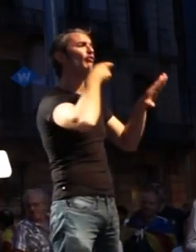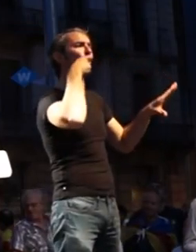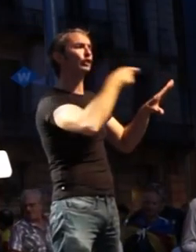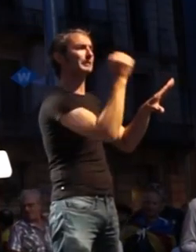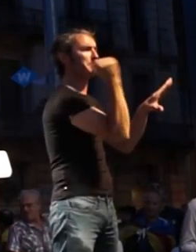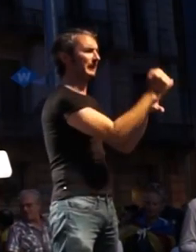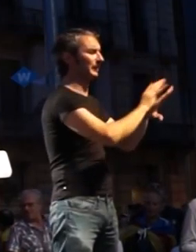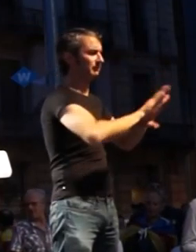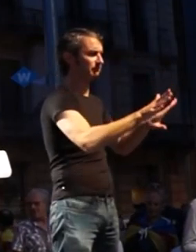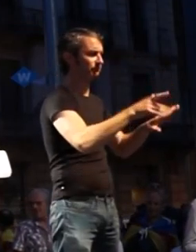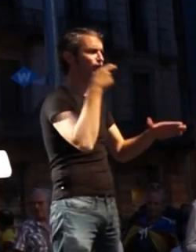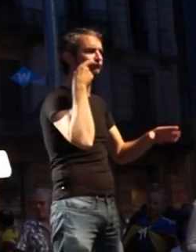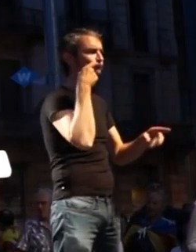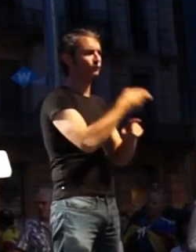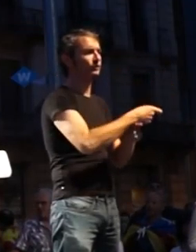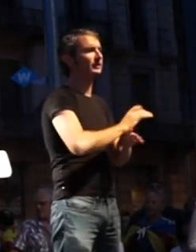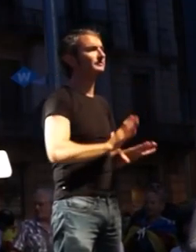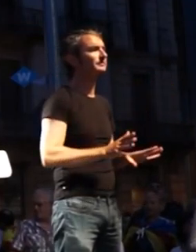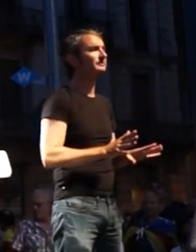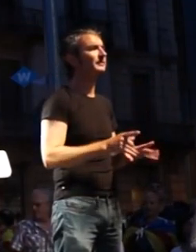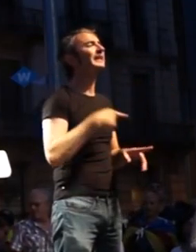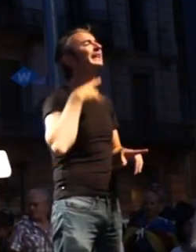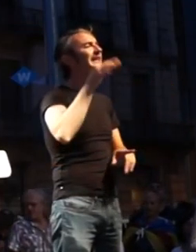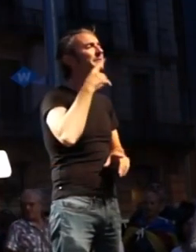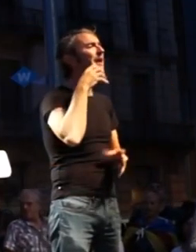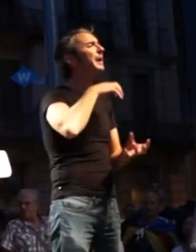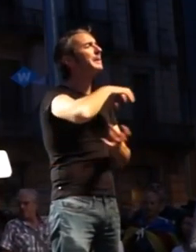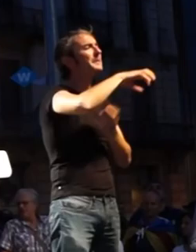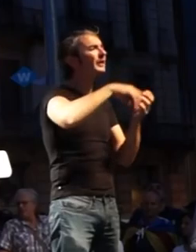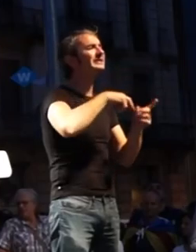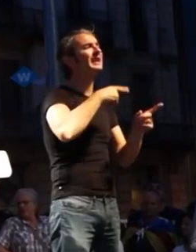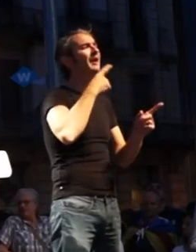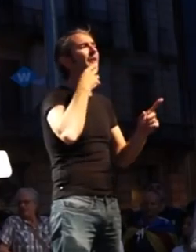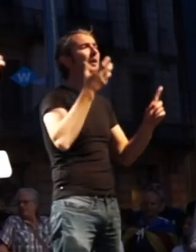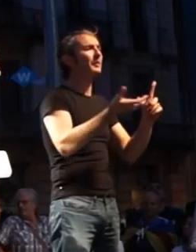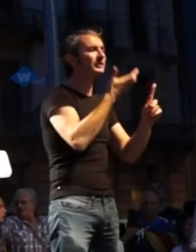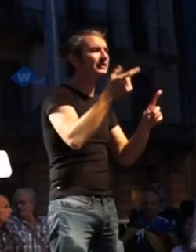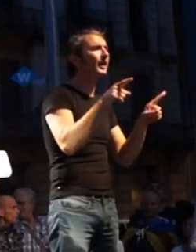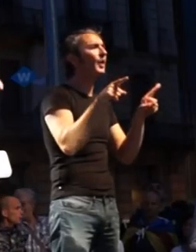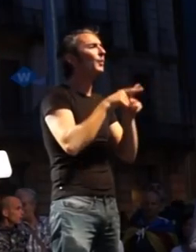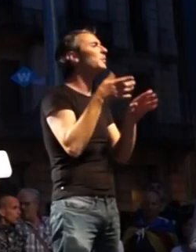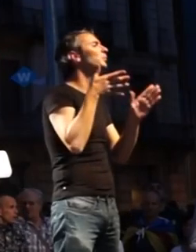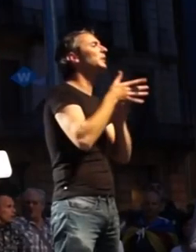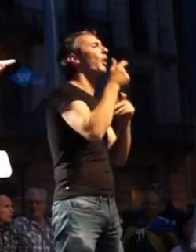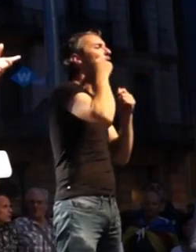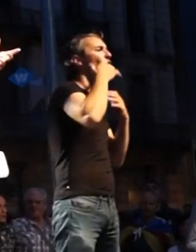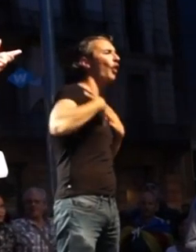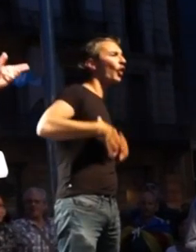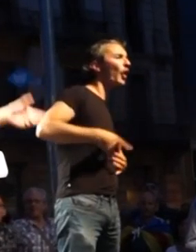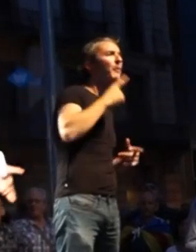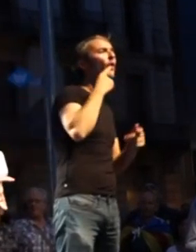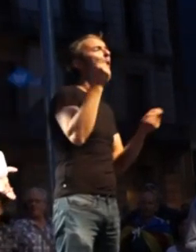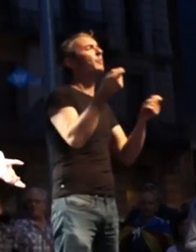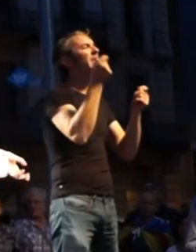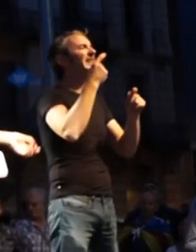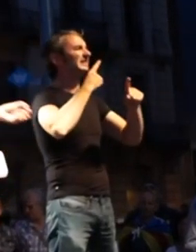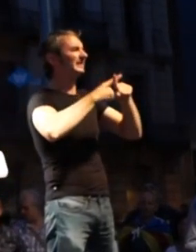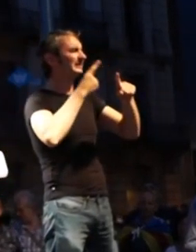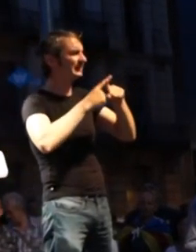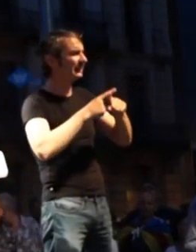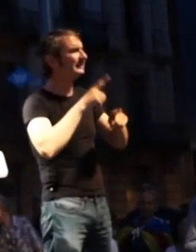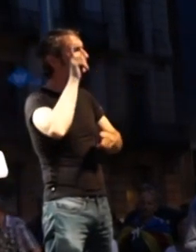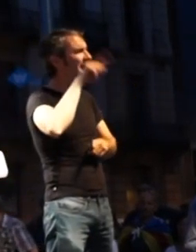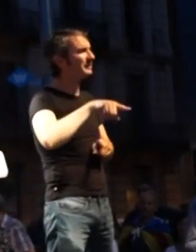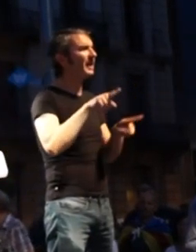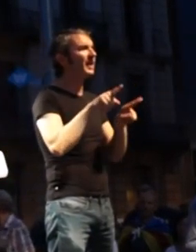dones. Com també cal aturar tota la violència que patim les dones, des de l'objectificació dels nostres cossos a tota la publicitat sexista, que